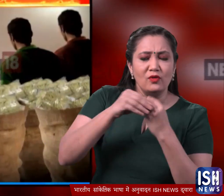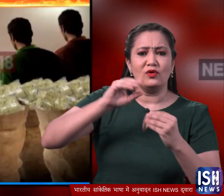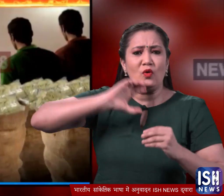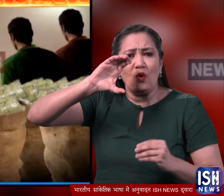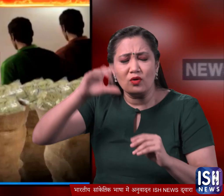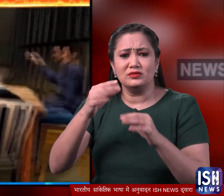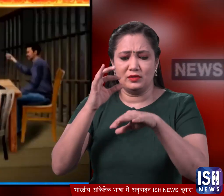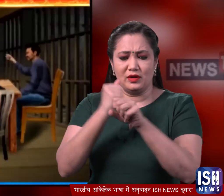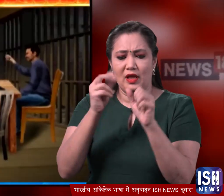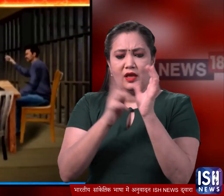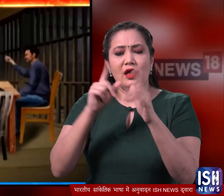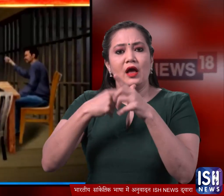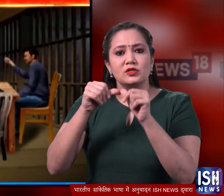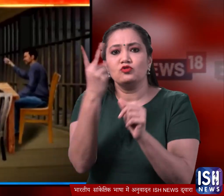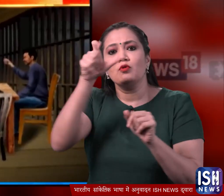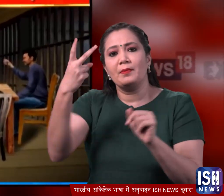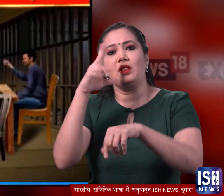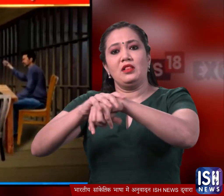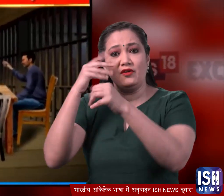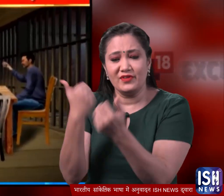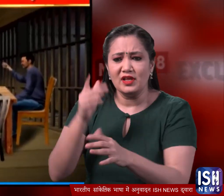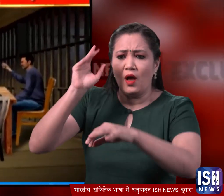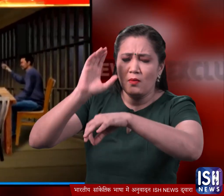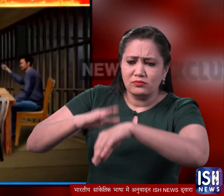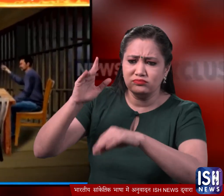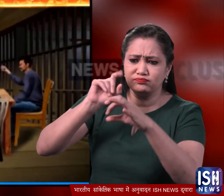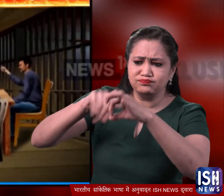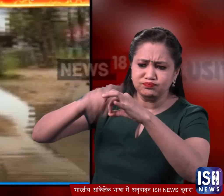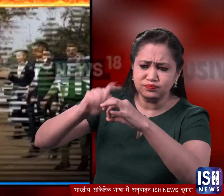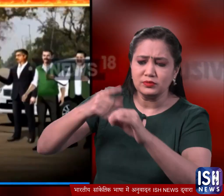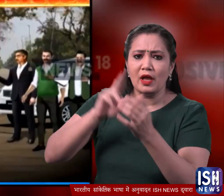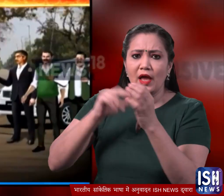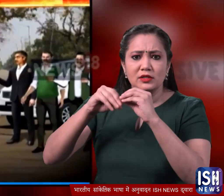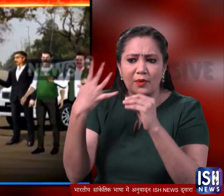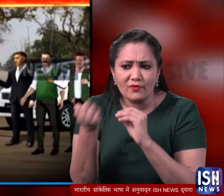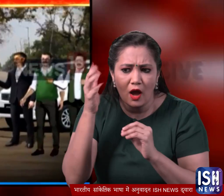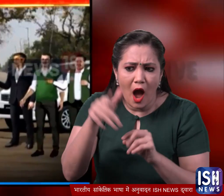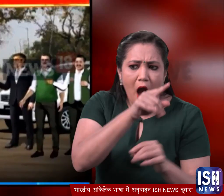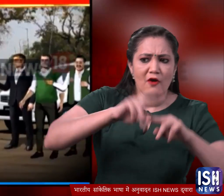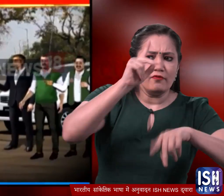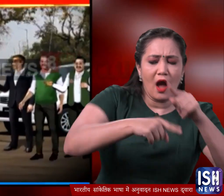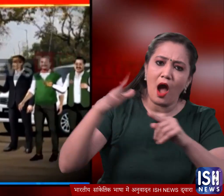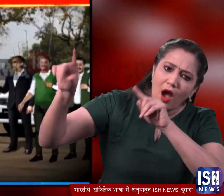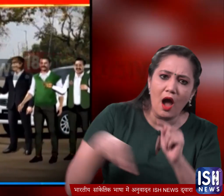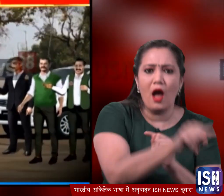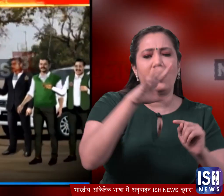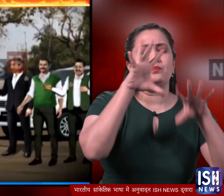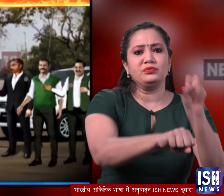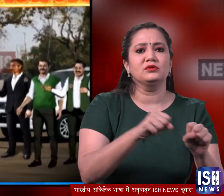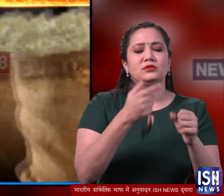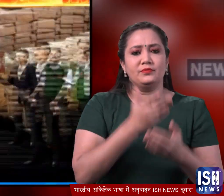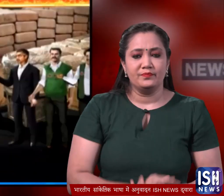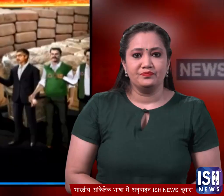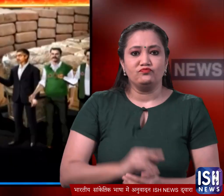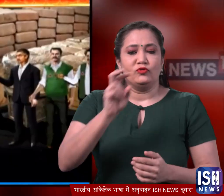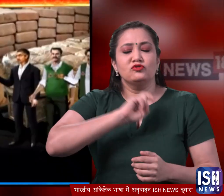के गांजे के साथ 2 आरोपियों को पकड़ा गया था और उन्हीं से पूछताछ में एनसीबी को इस फैक्ट्री का सुराग मिला। साथ ही उन आरोपियों ने यह भी बताया